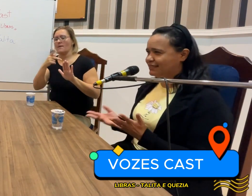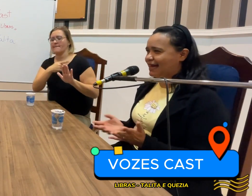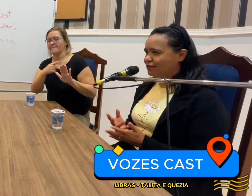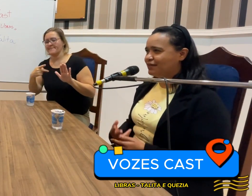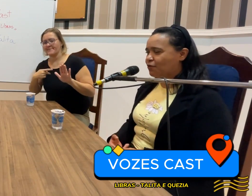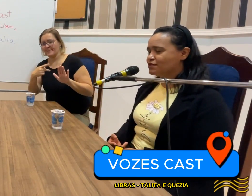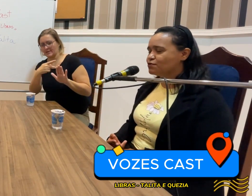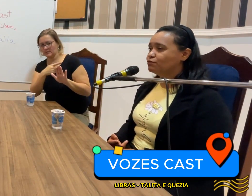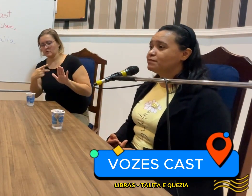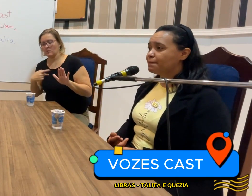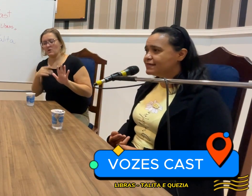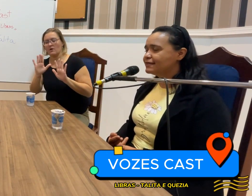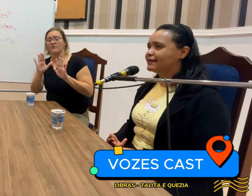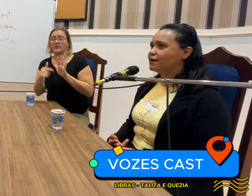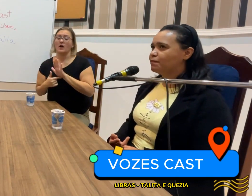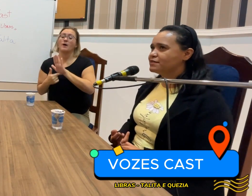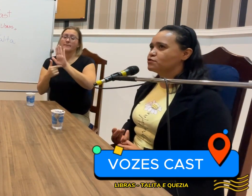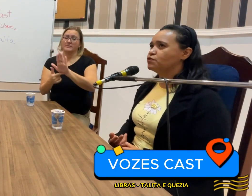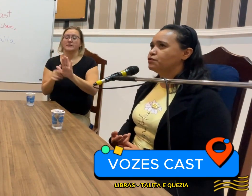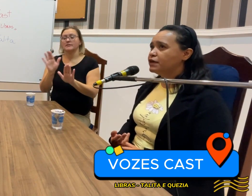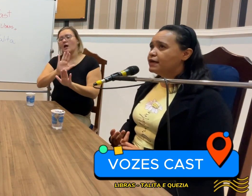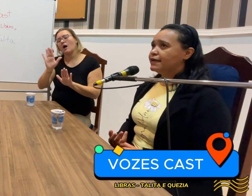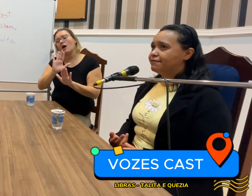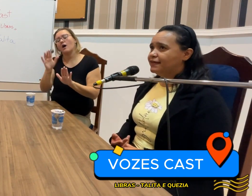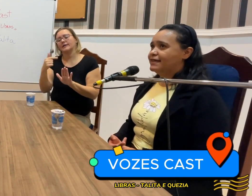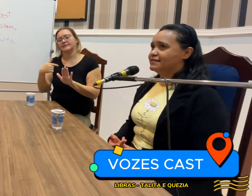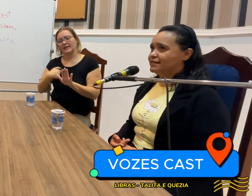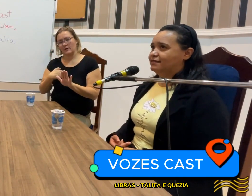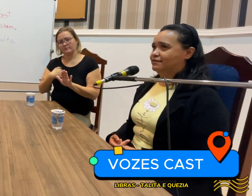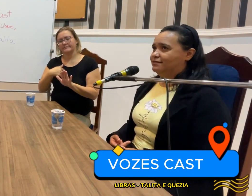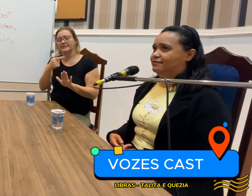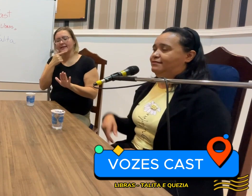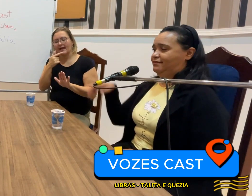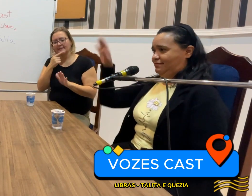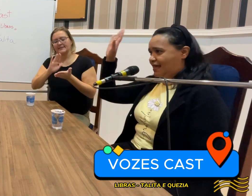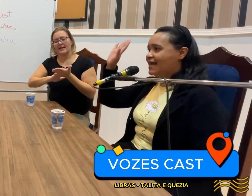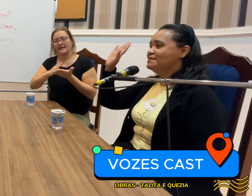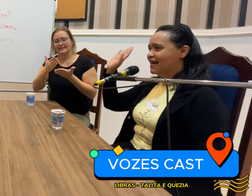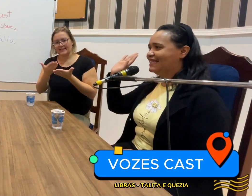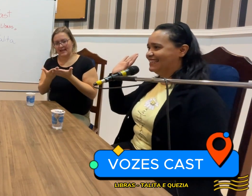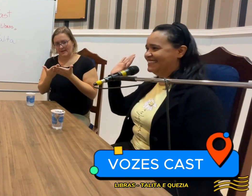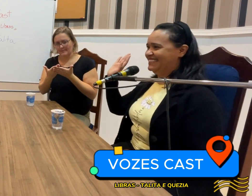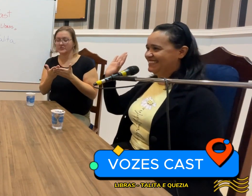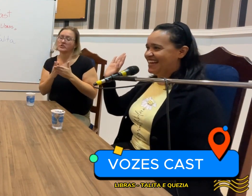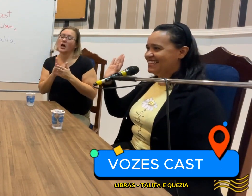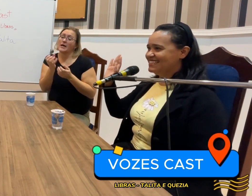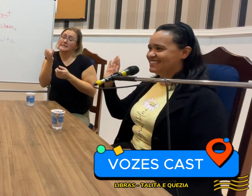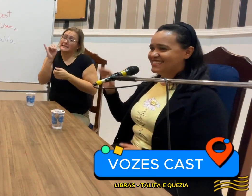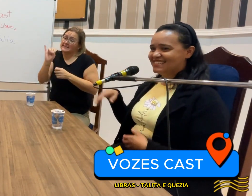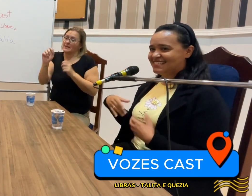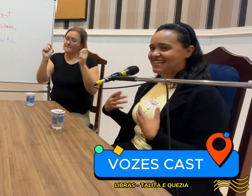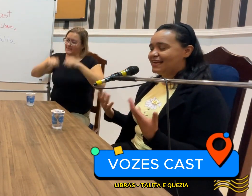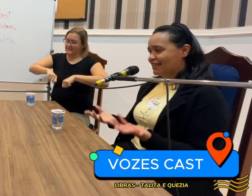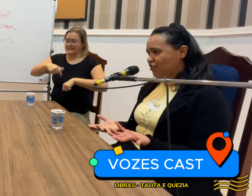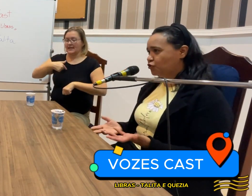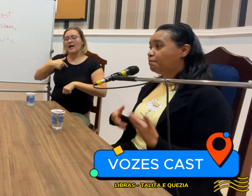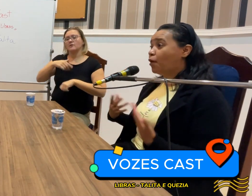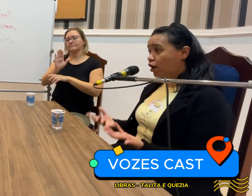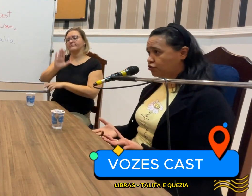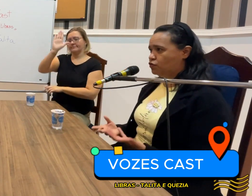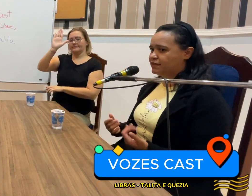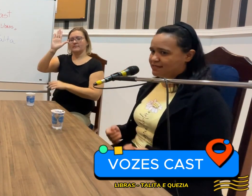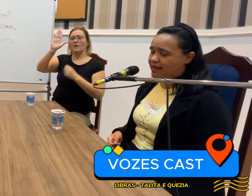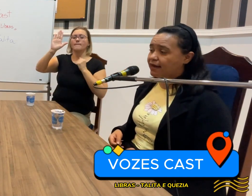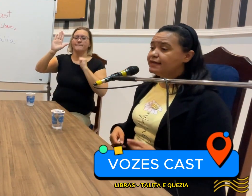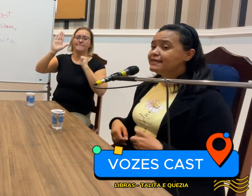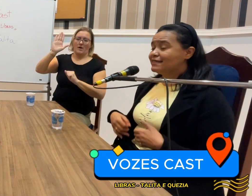tinha adiantado, né, o assunto. Me apresentei ao pastor e falei assim: eis-me aqui, né? Amém. Se a gente